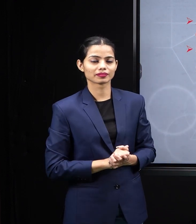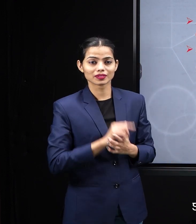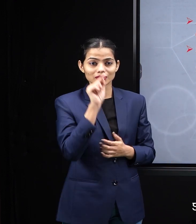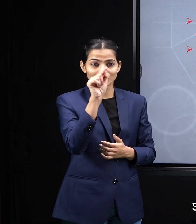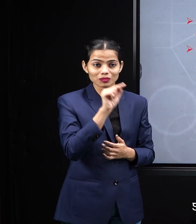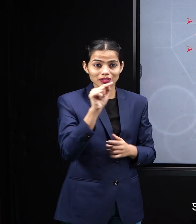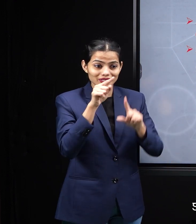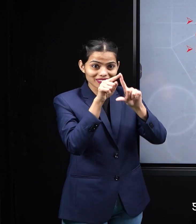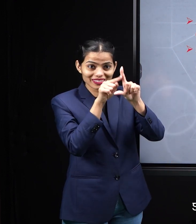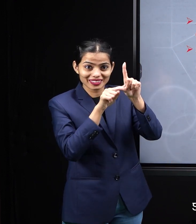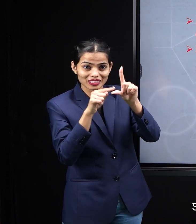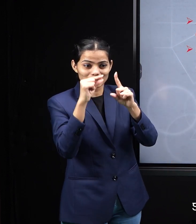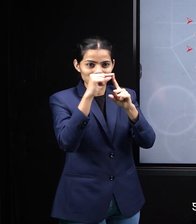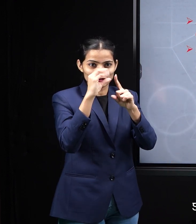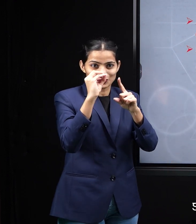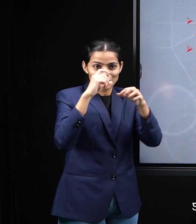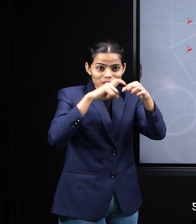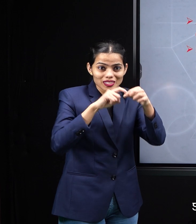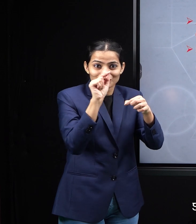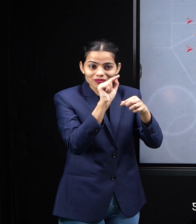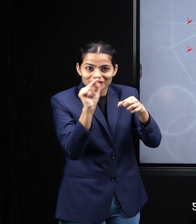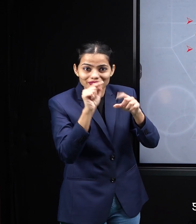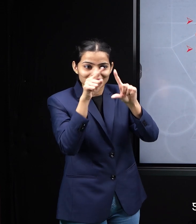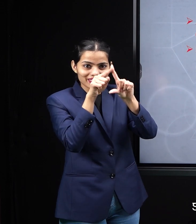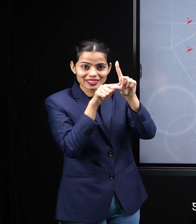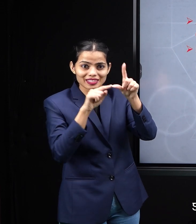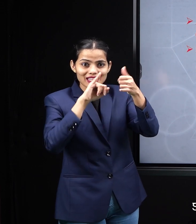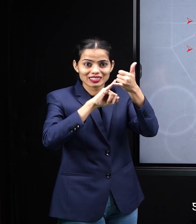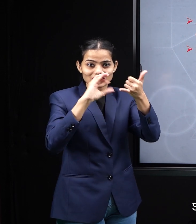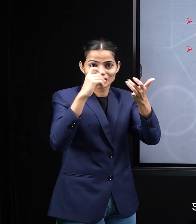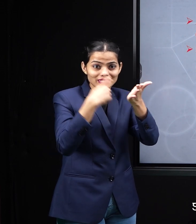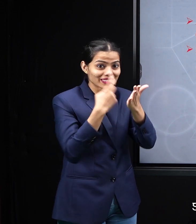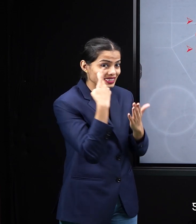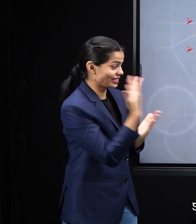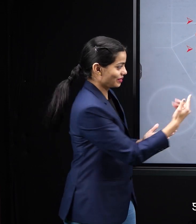యాంగిల్ POQ యాంగిల్ SOR.